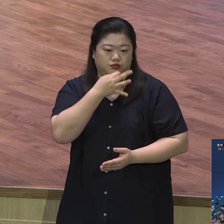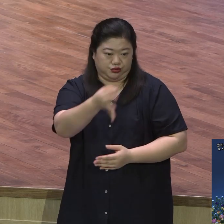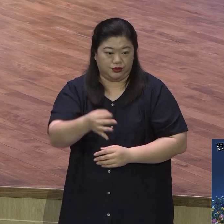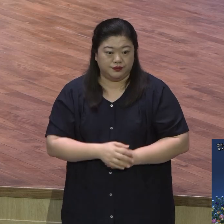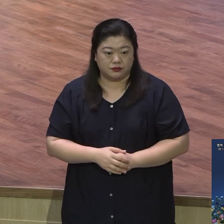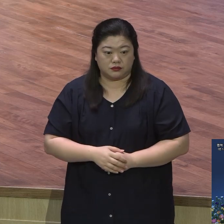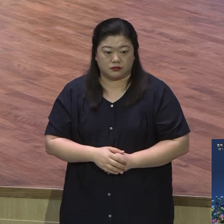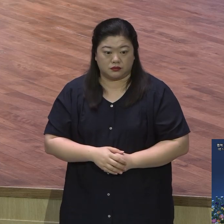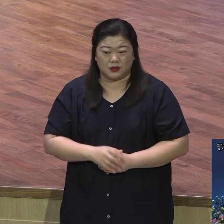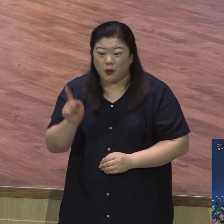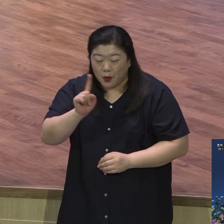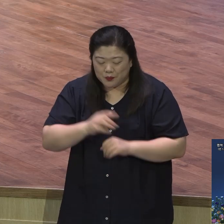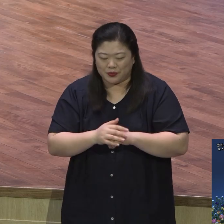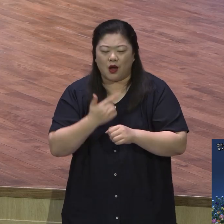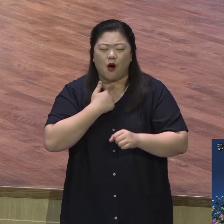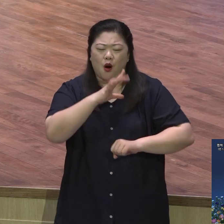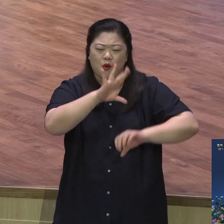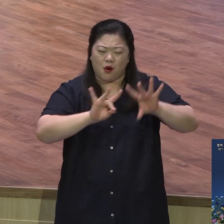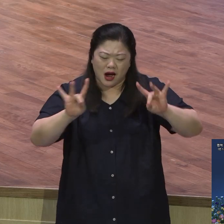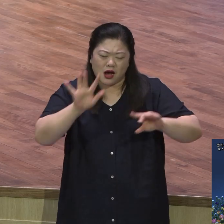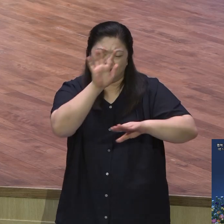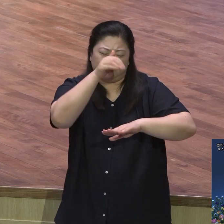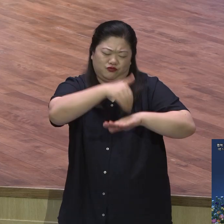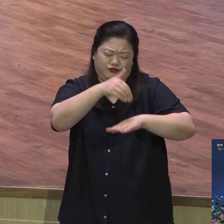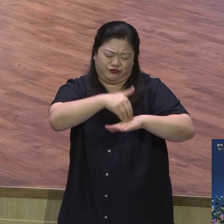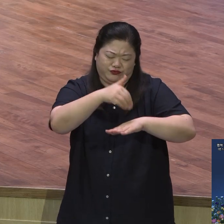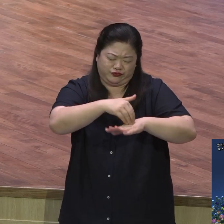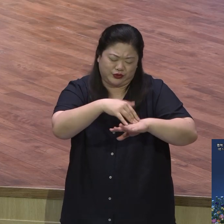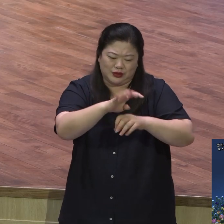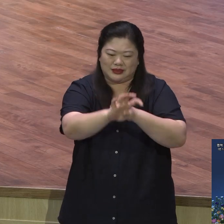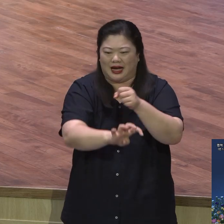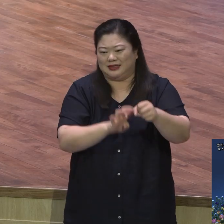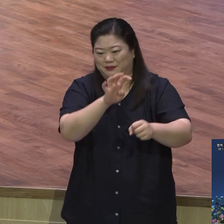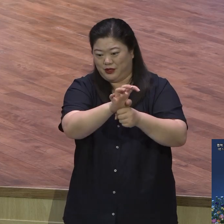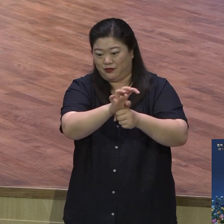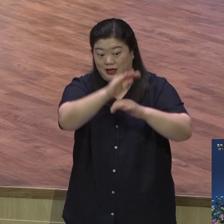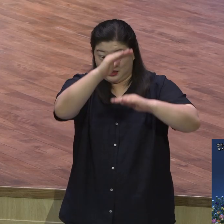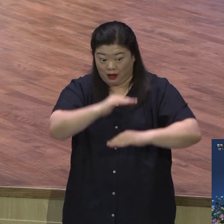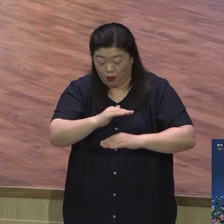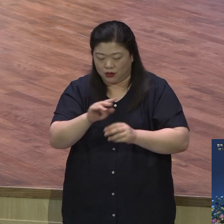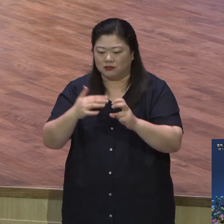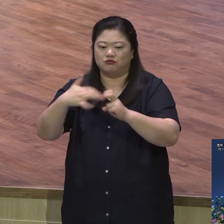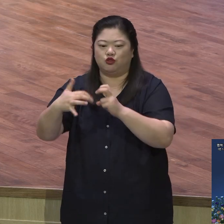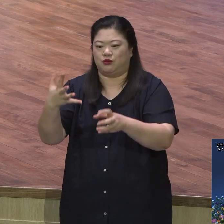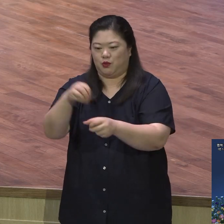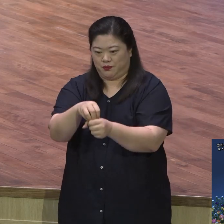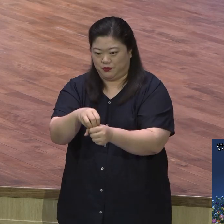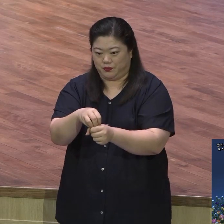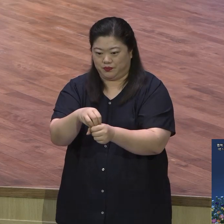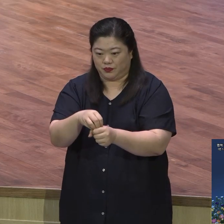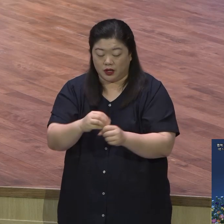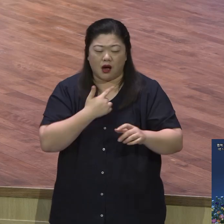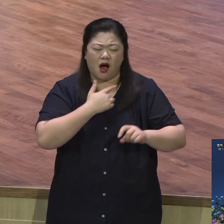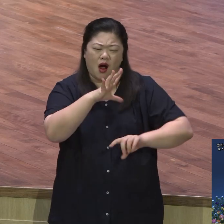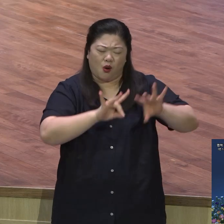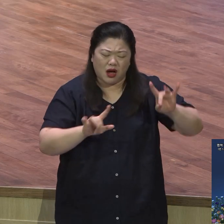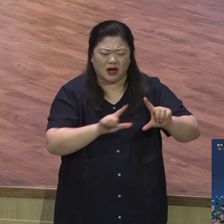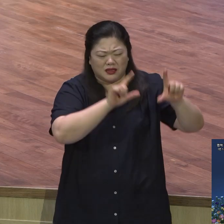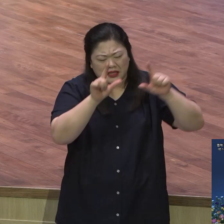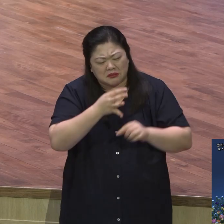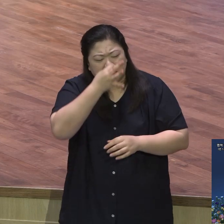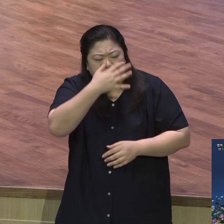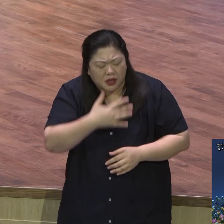광야에서 연단 과정을 거칩니다. 연단 과정, 광야의 연단 과정 그리고 영적 싸움을 싸울 수